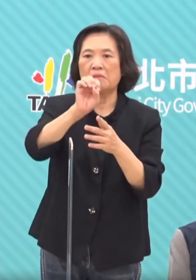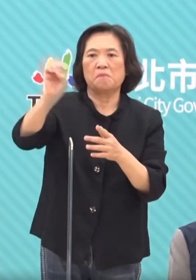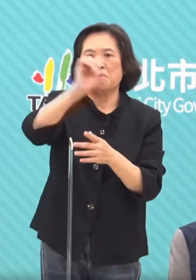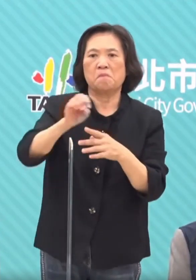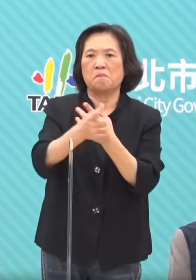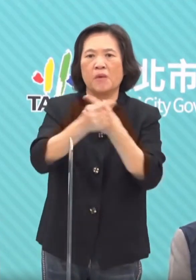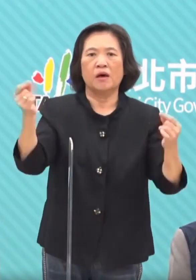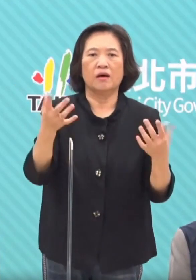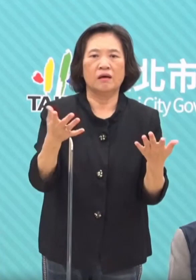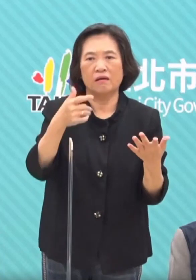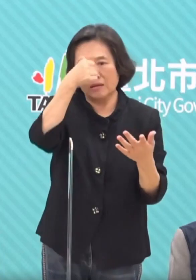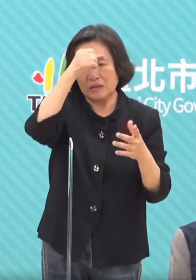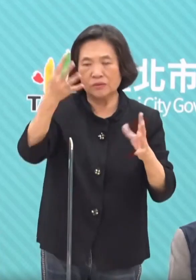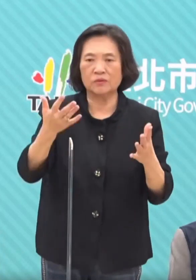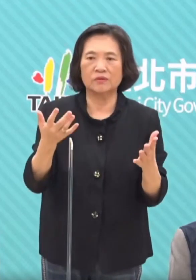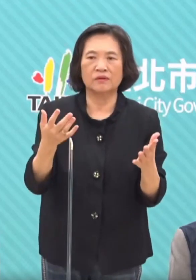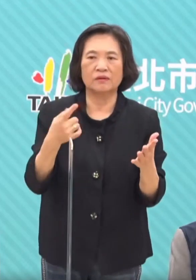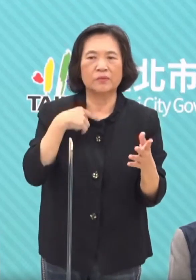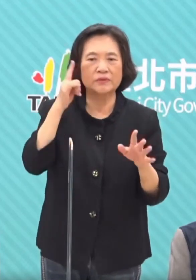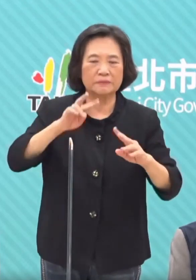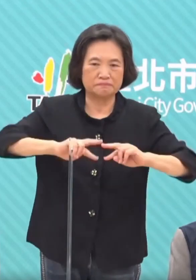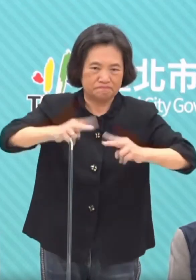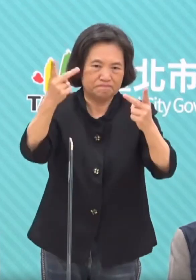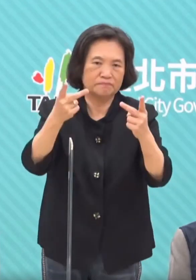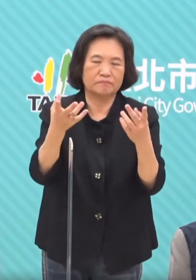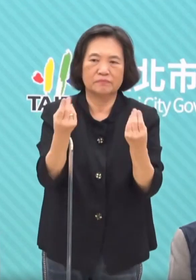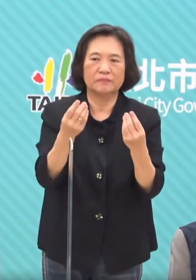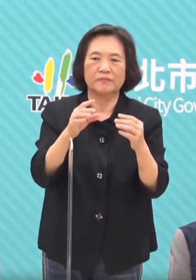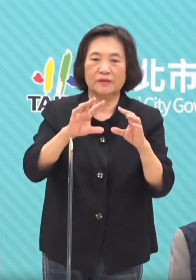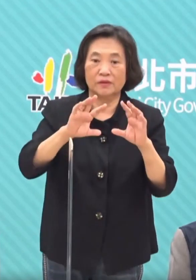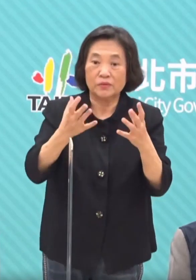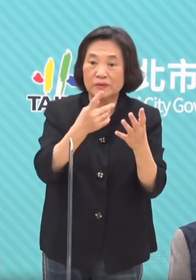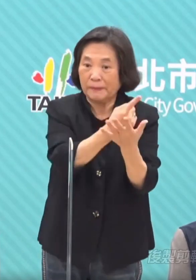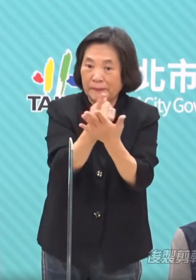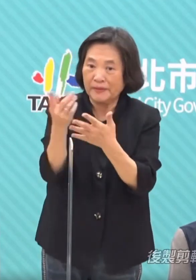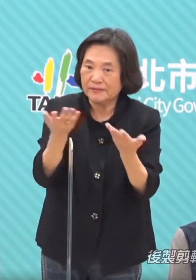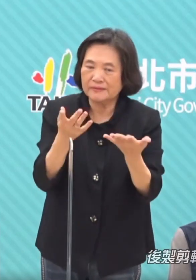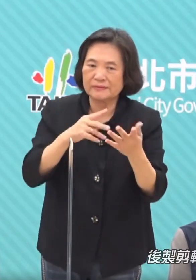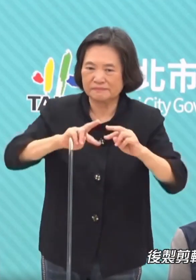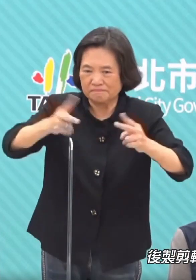这是没有利用这个机会把国家哈趁这个机会做必要的